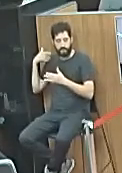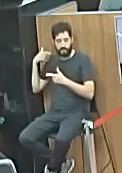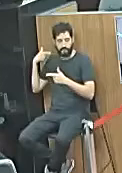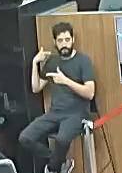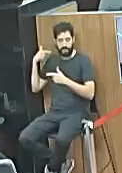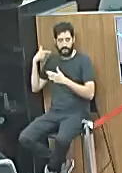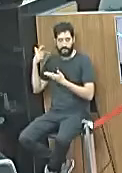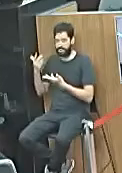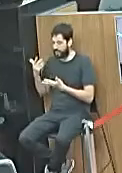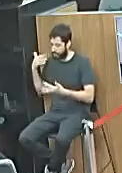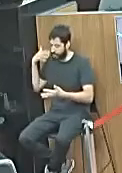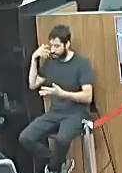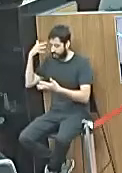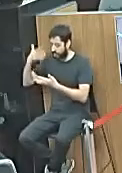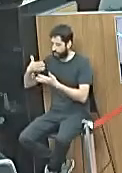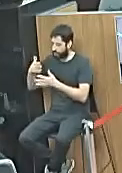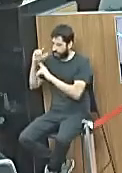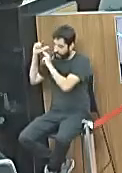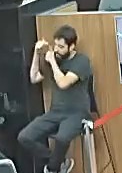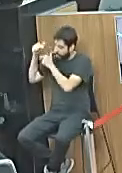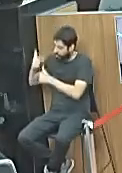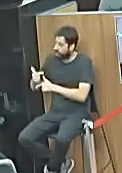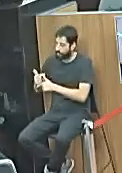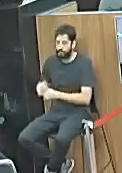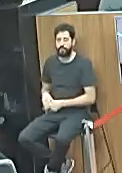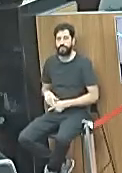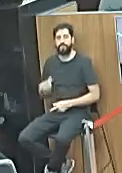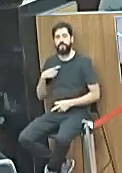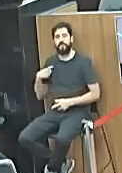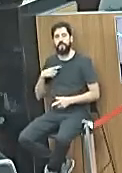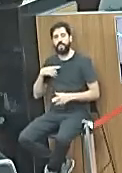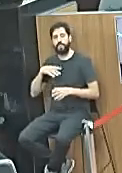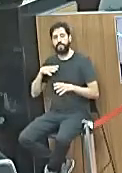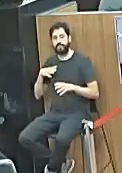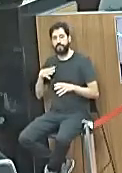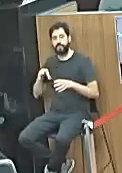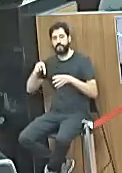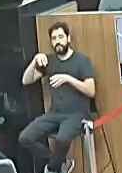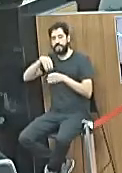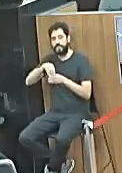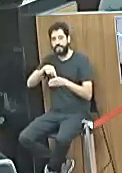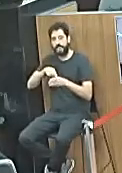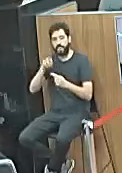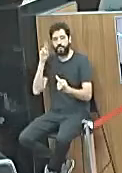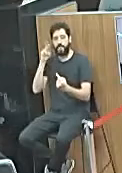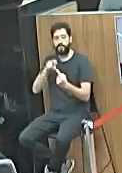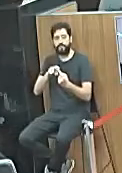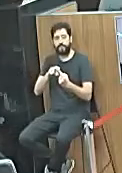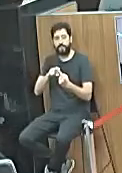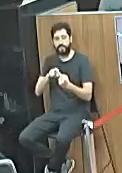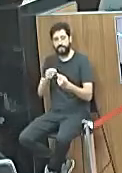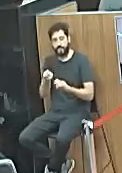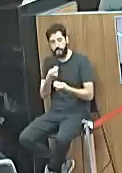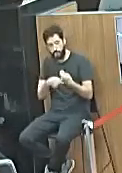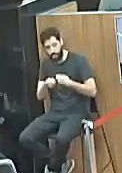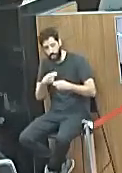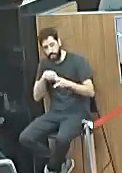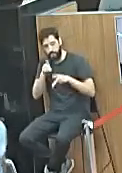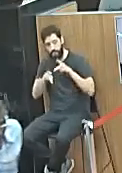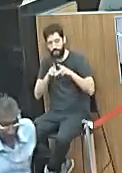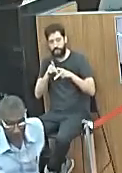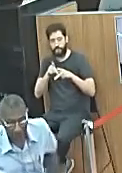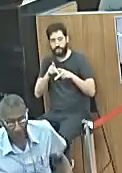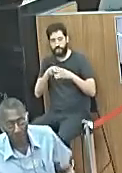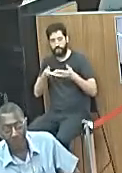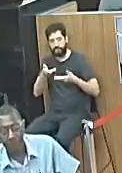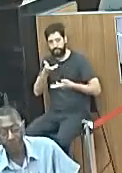implantar seis centros de referências de economia popular solidária é que não